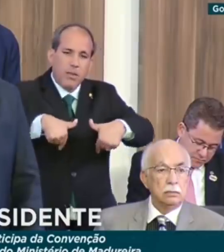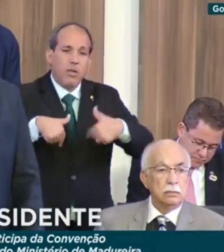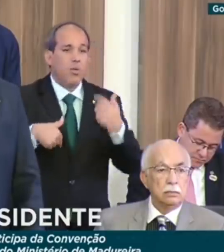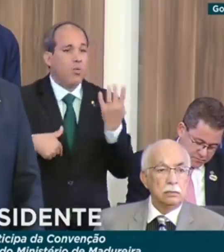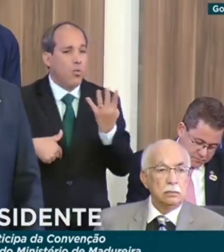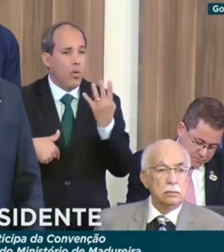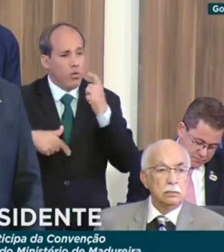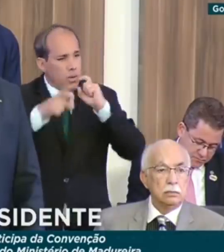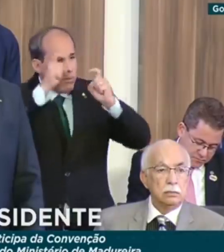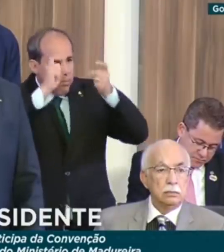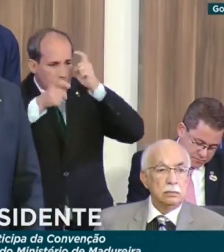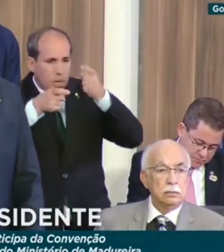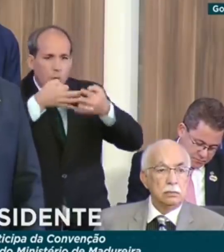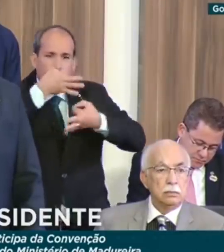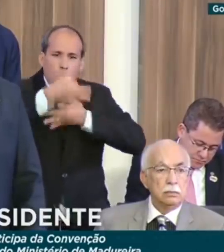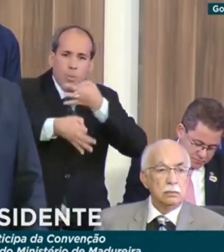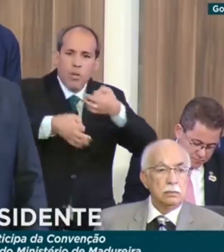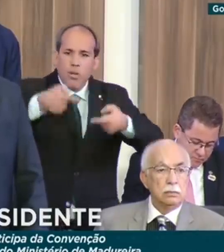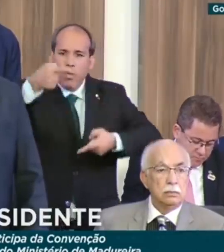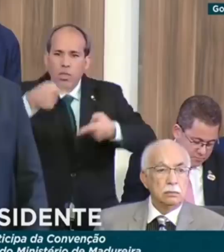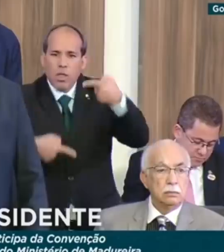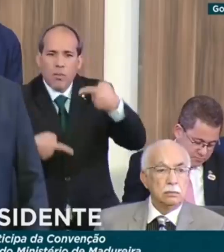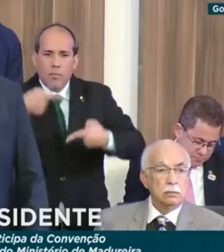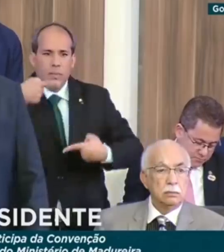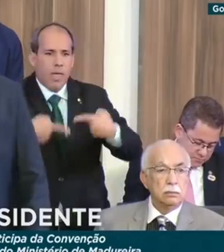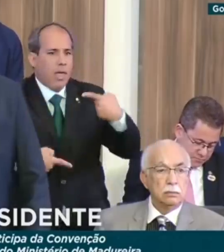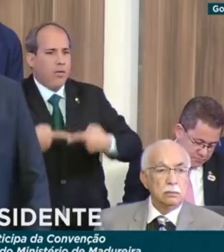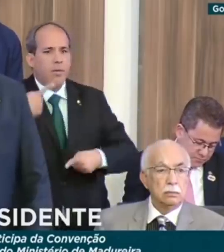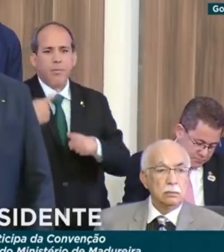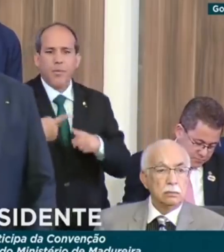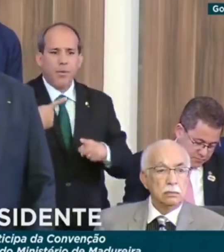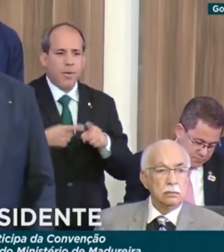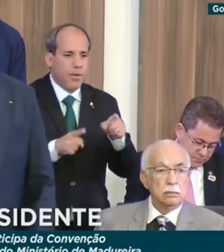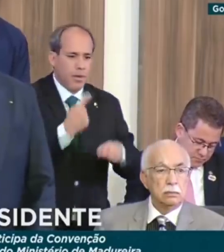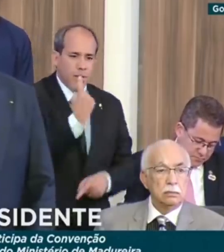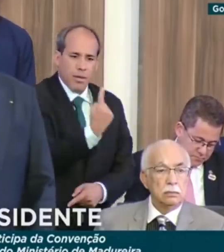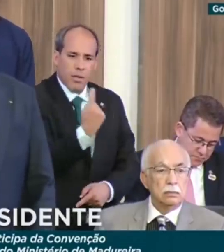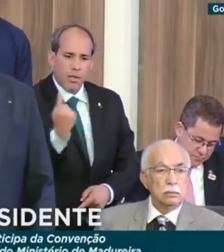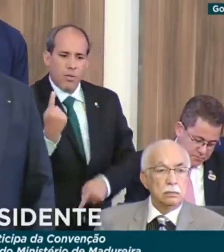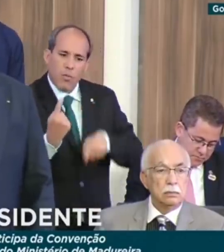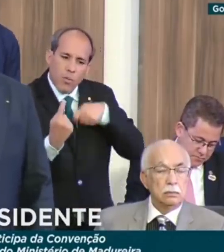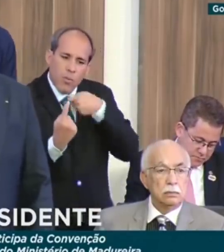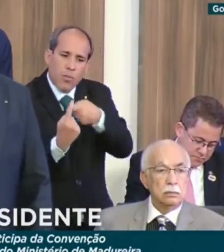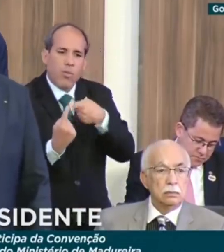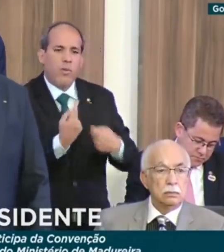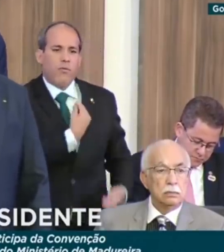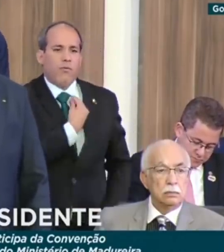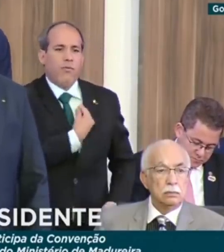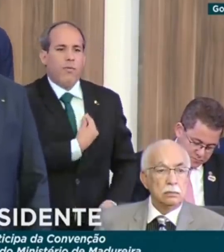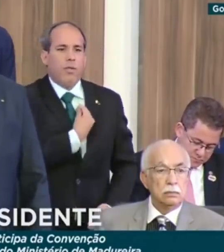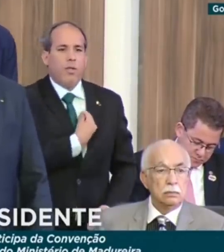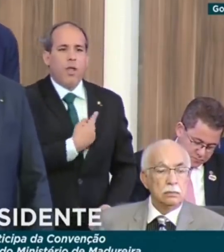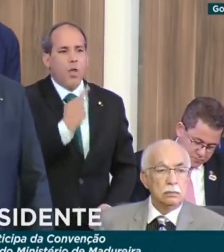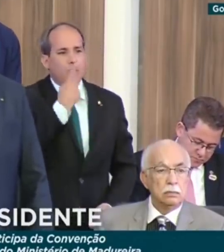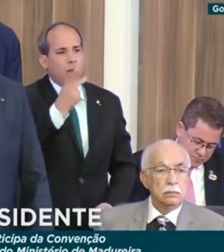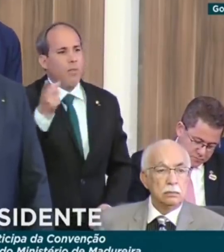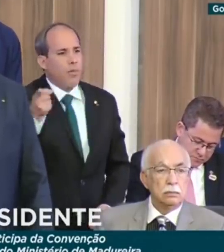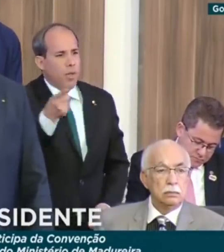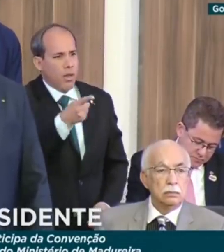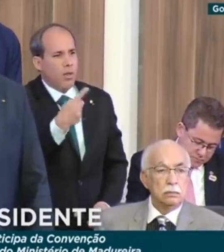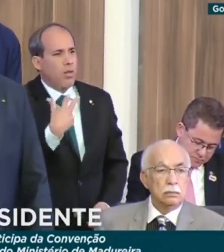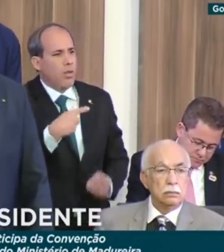conversa, debate, porque estavam tratando de vidas. Disse-lhes que não